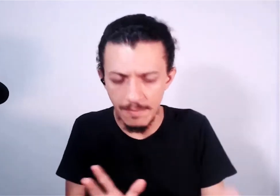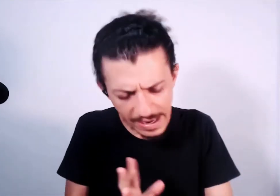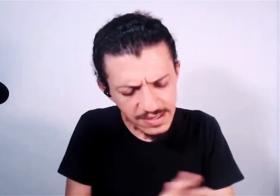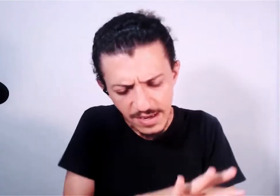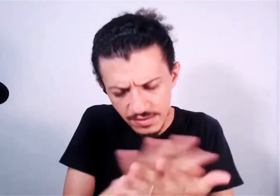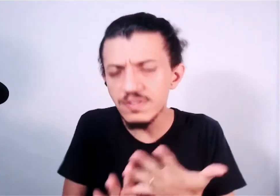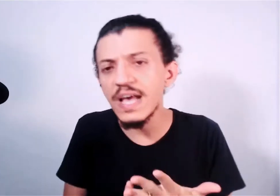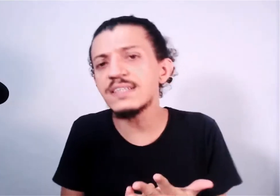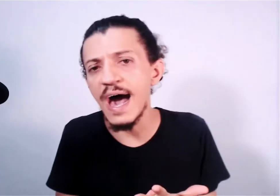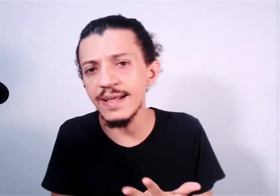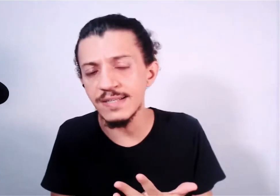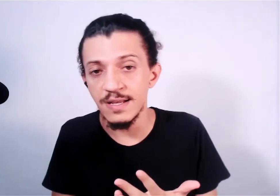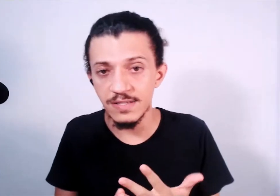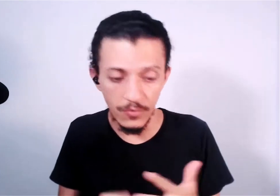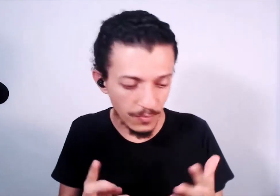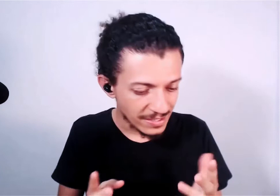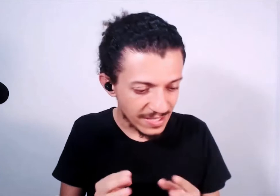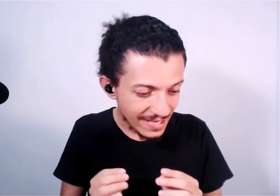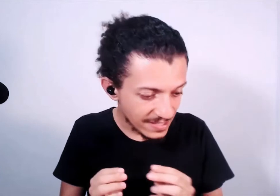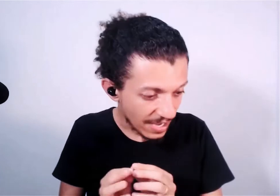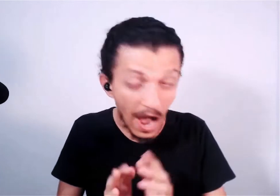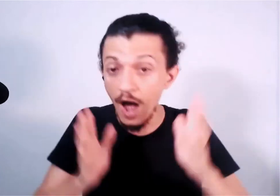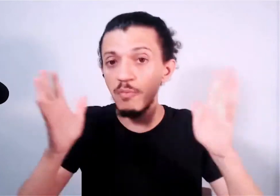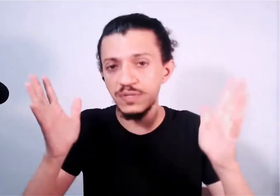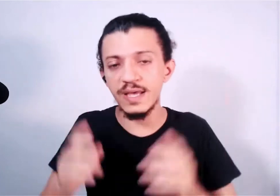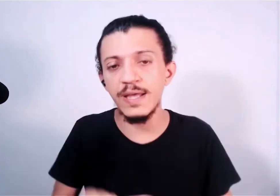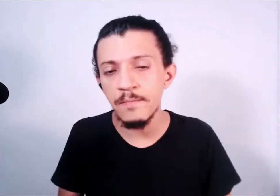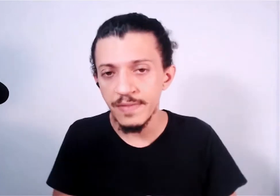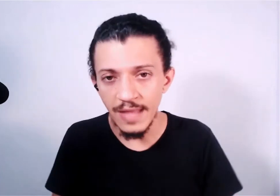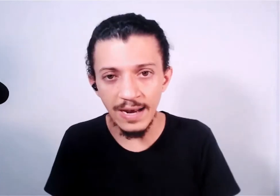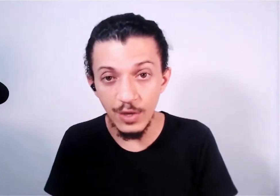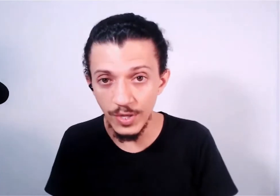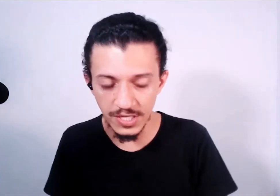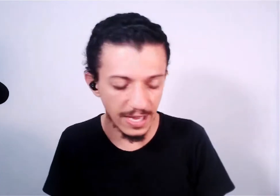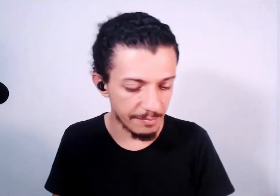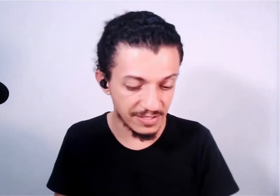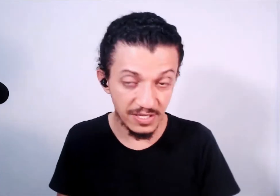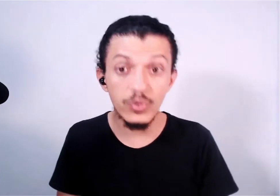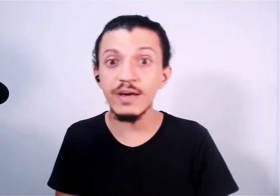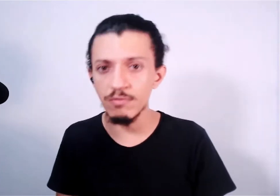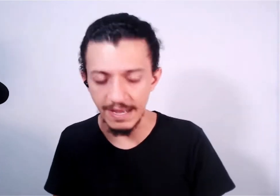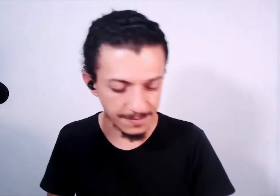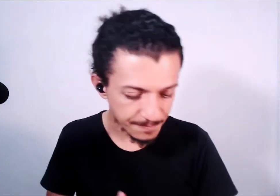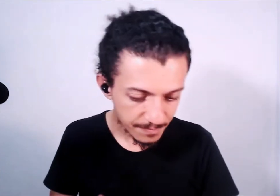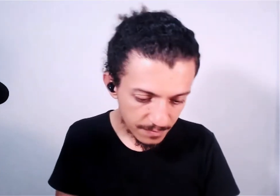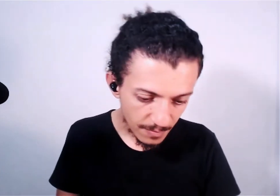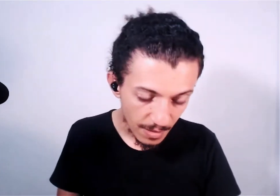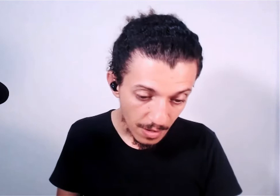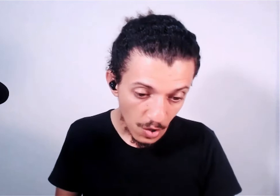mas são 6 áreas, são 6 ramos aí da linguística da Libras. E o que acontece?